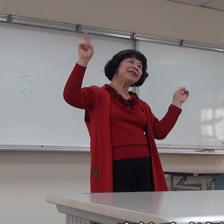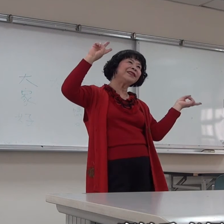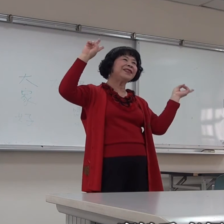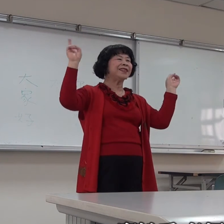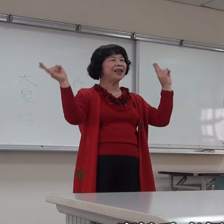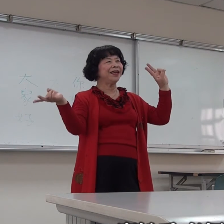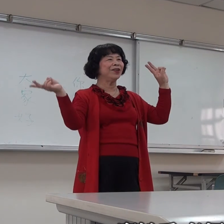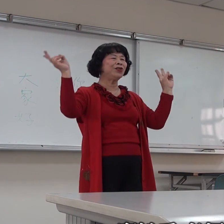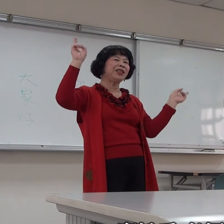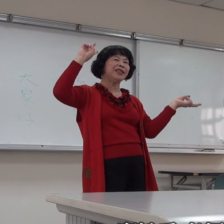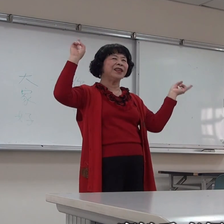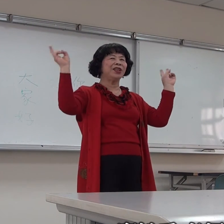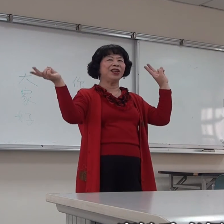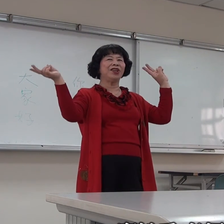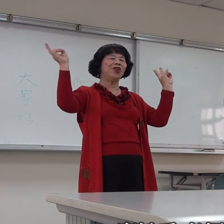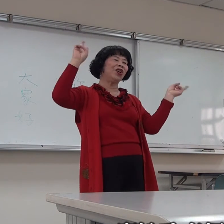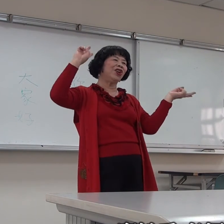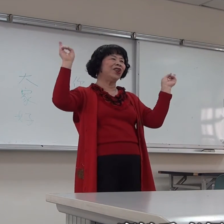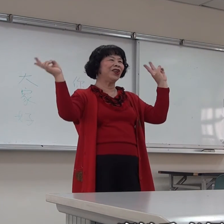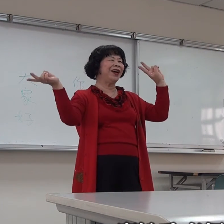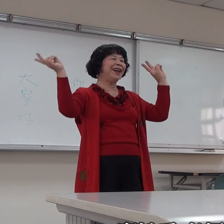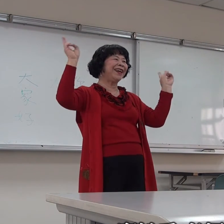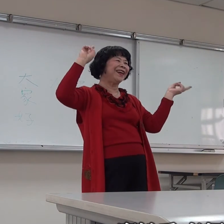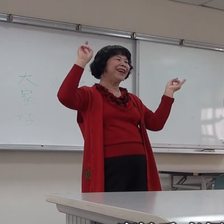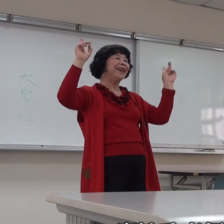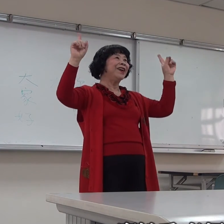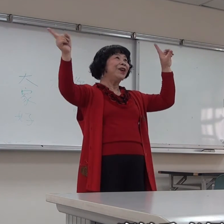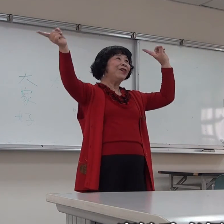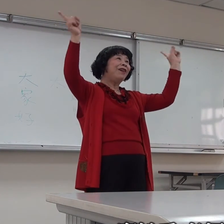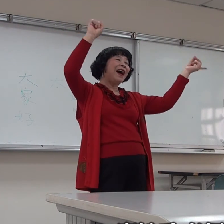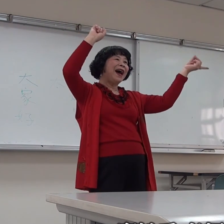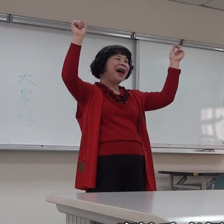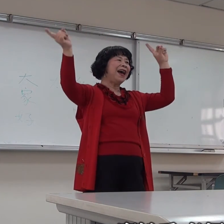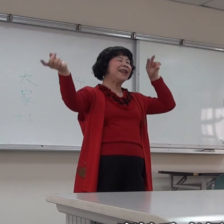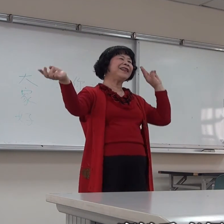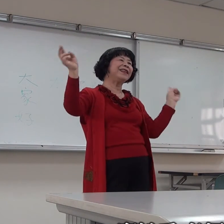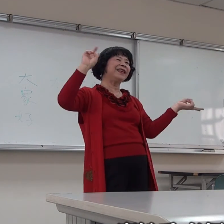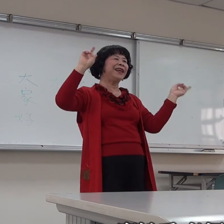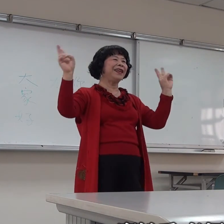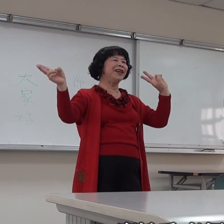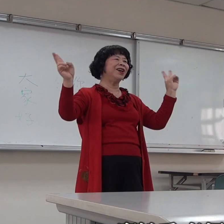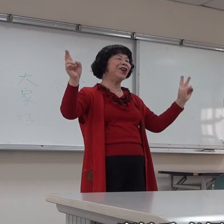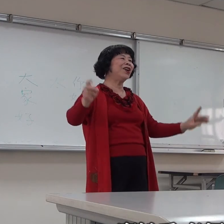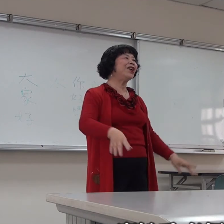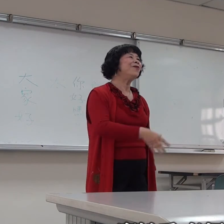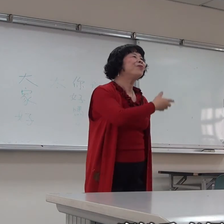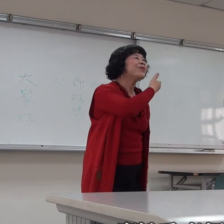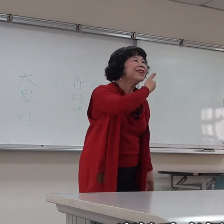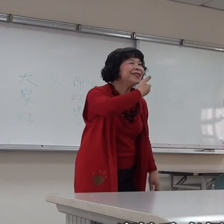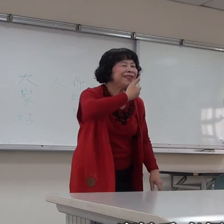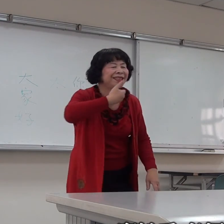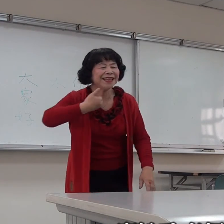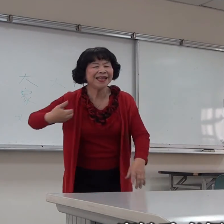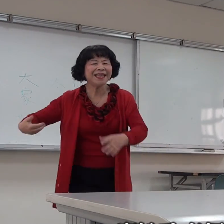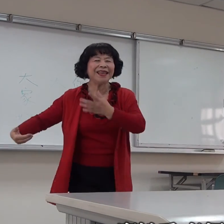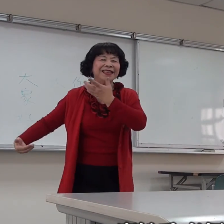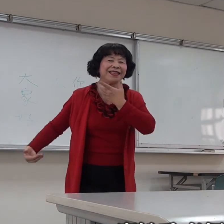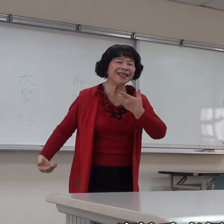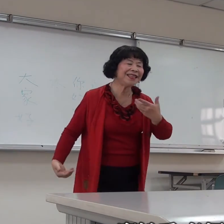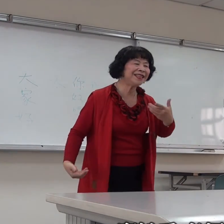就是游戏的游，哎，玩游戏，戏是什